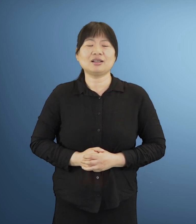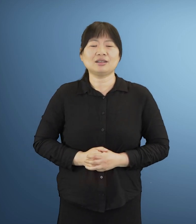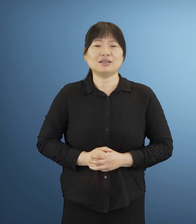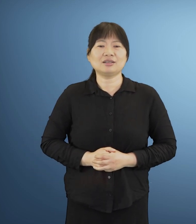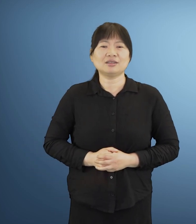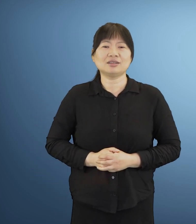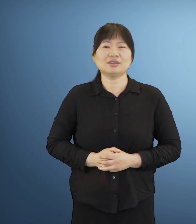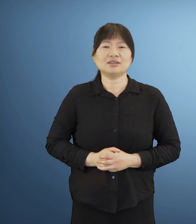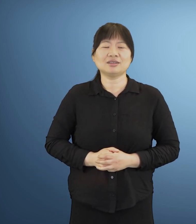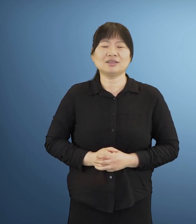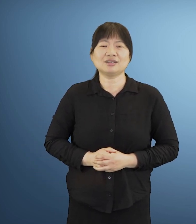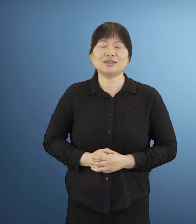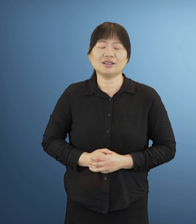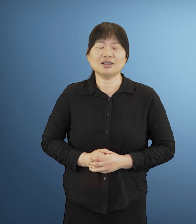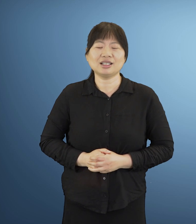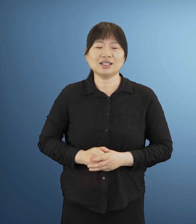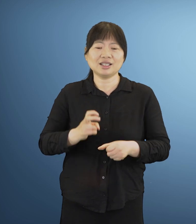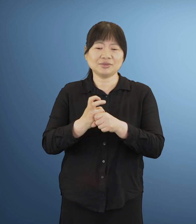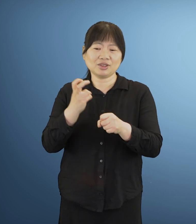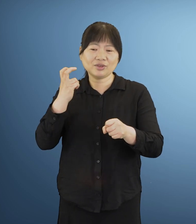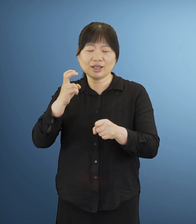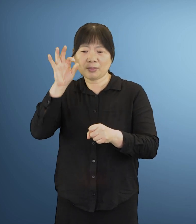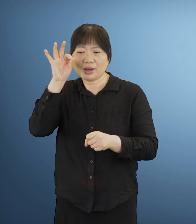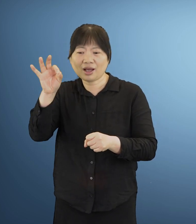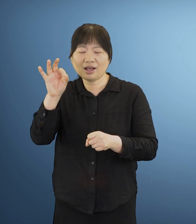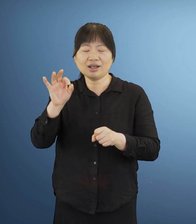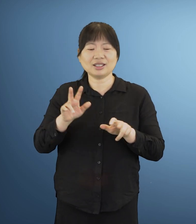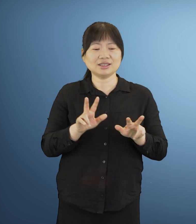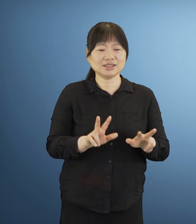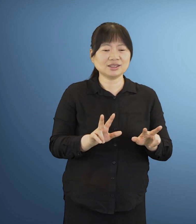느낌이 완전히 다르게 다가왔어요.